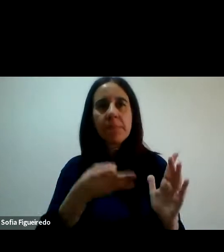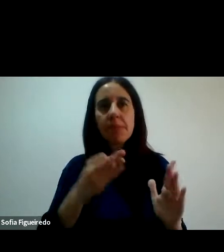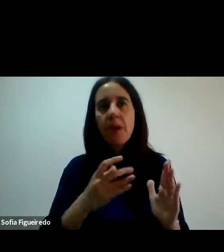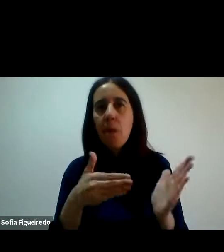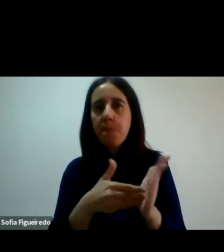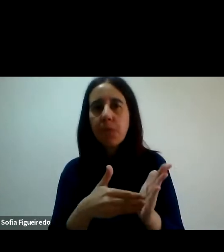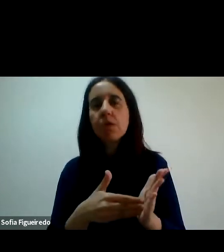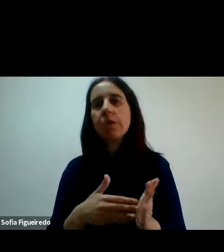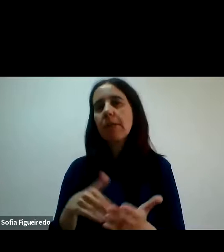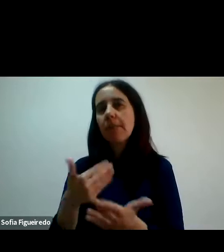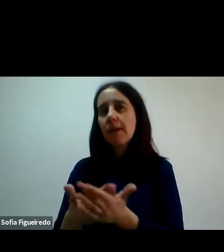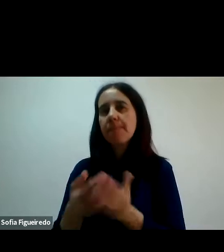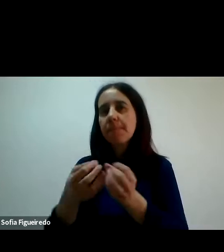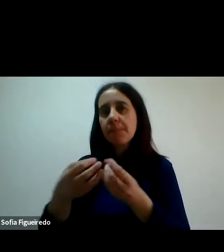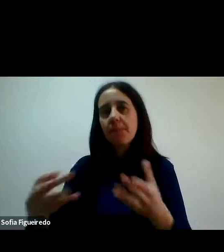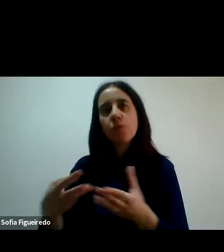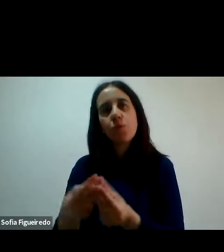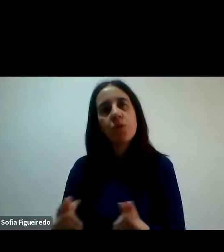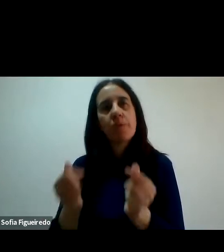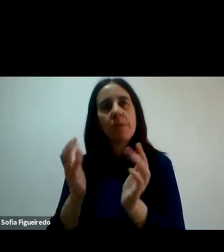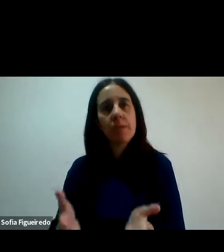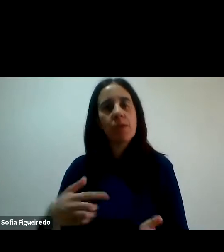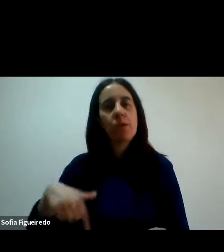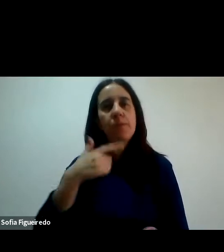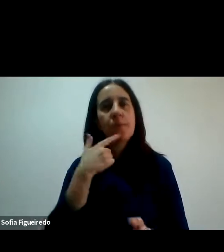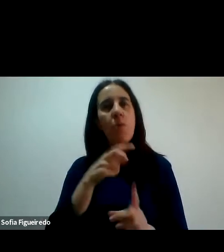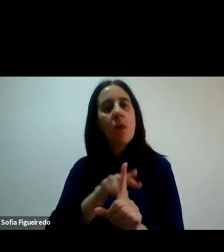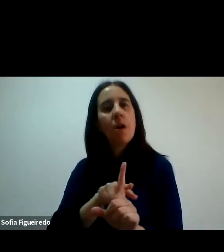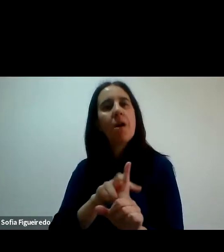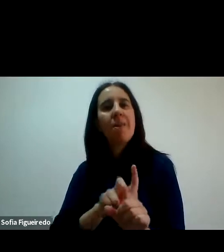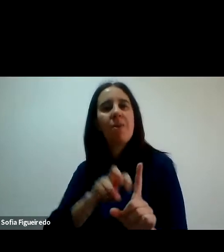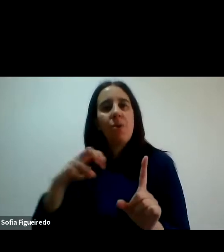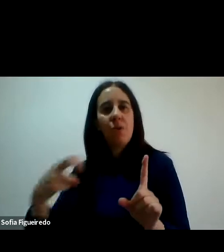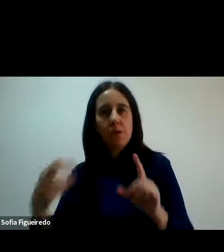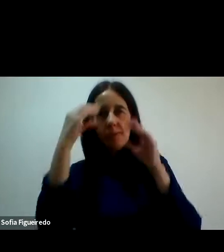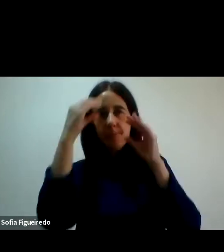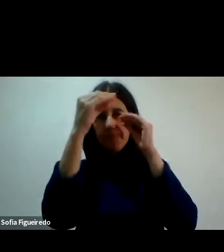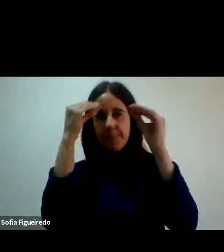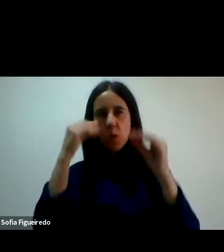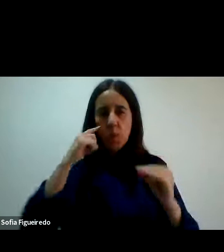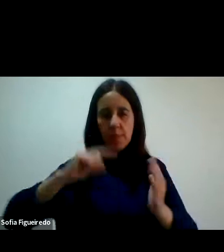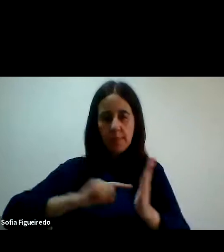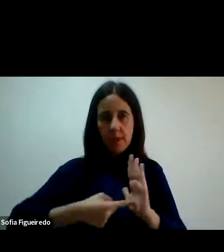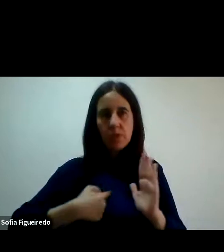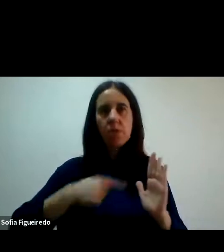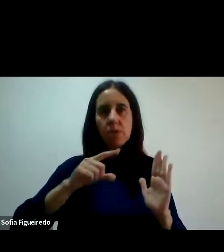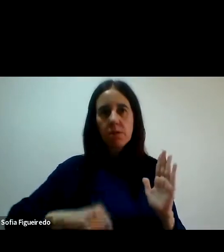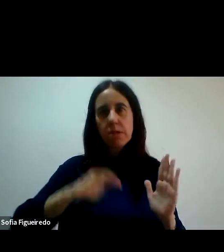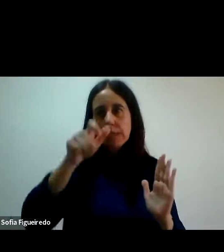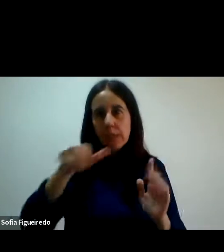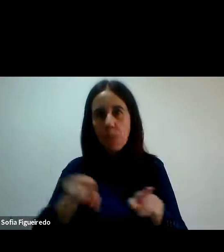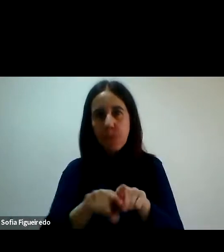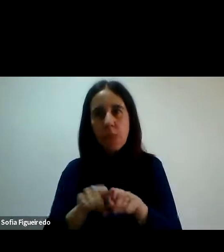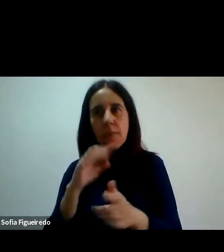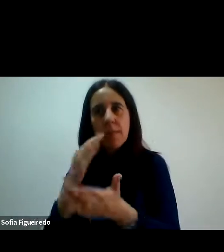mais contribuir para essa solução, percebermos e pormos do lado do cidadão, testarmos, para percebermos como é que ele pode utilizar melhor.